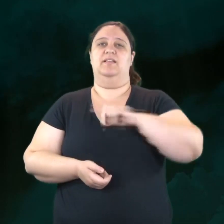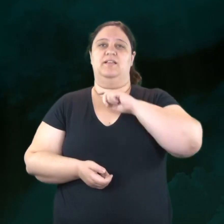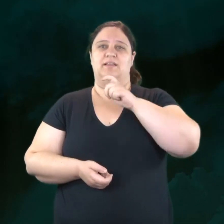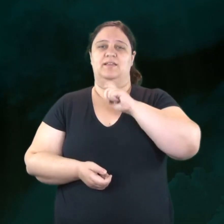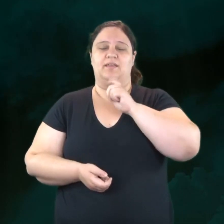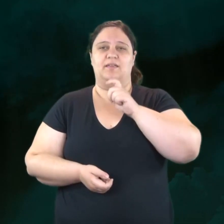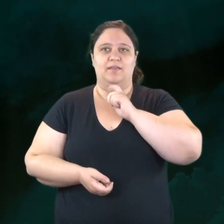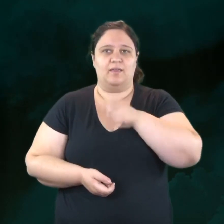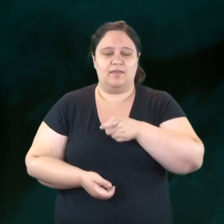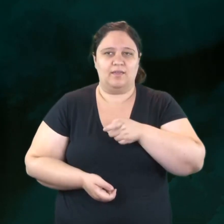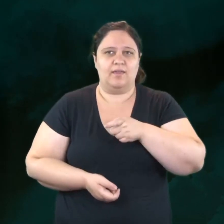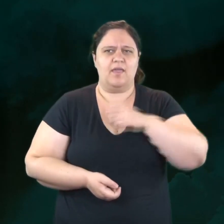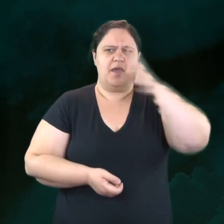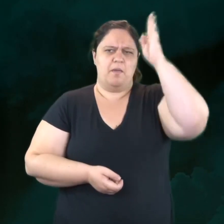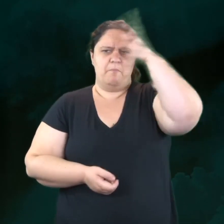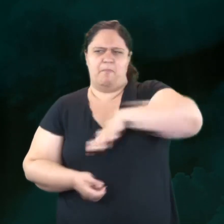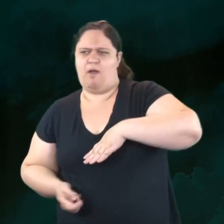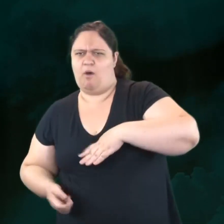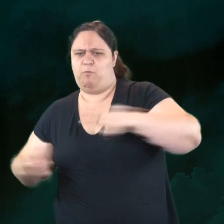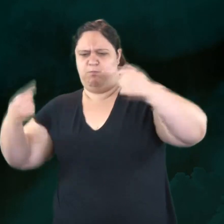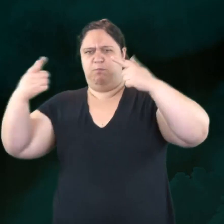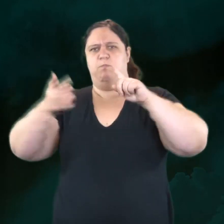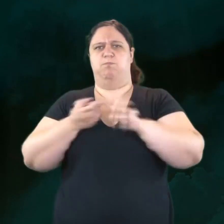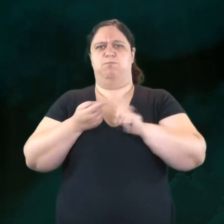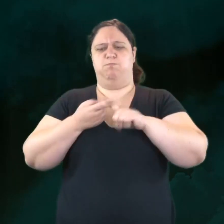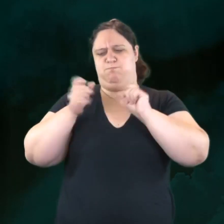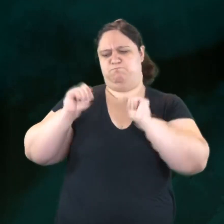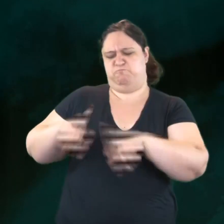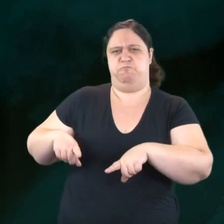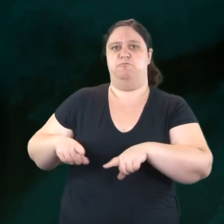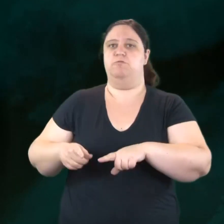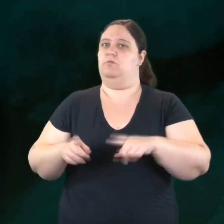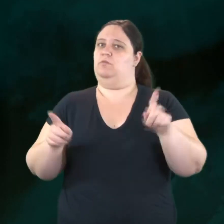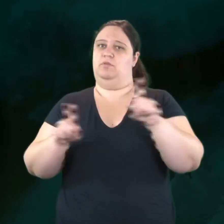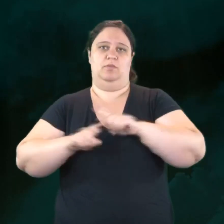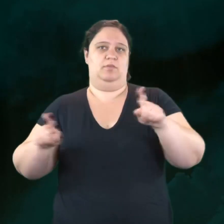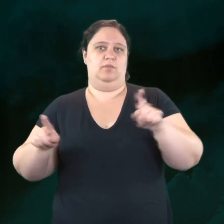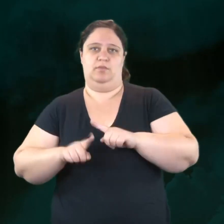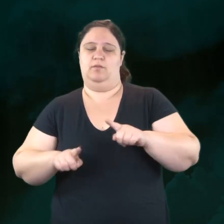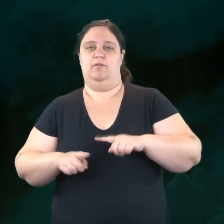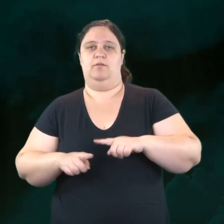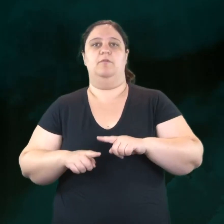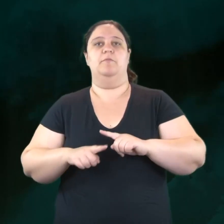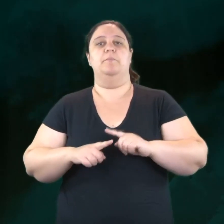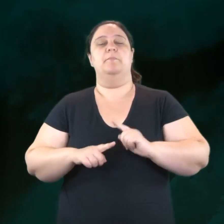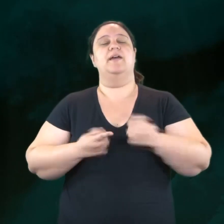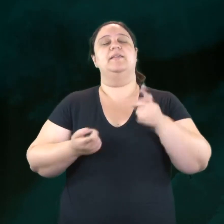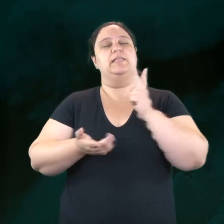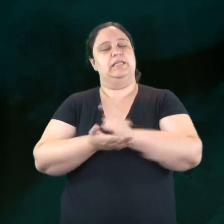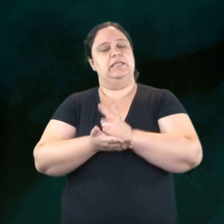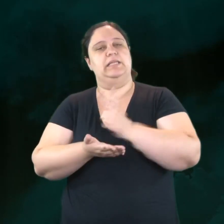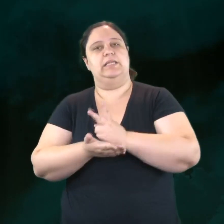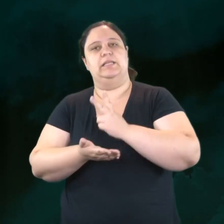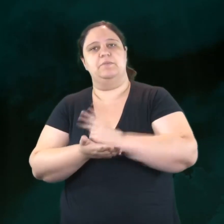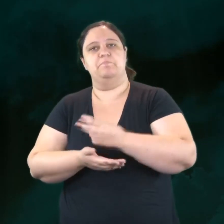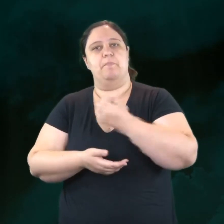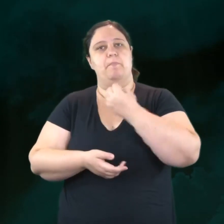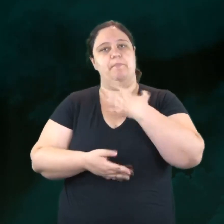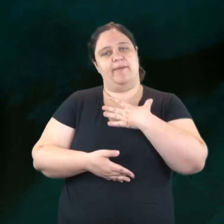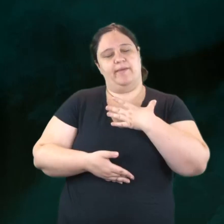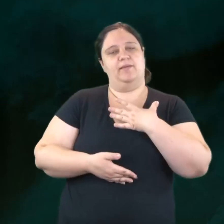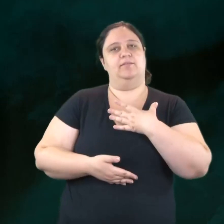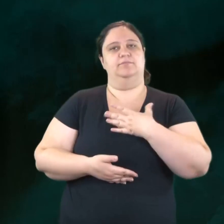mal, pelo contrário, sempre, né, seguir o bem entre vós e para com todos. Então não é só na igreja, mas com